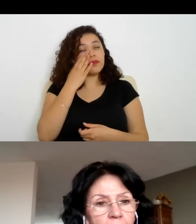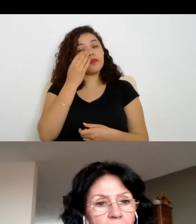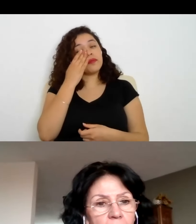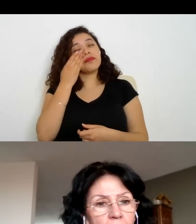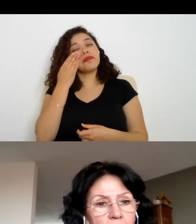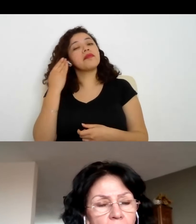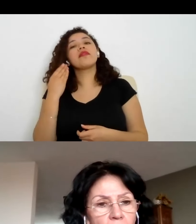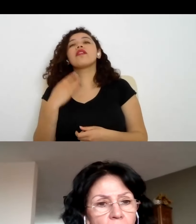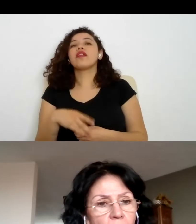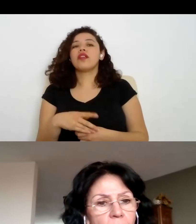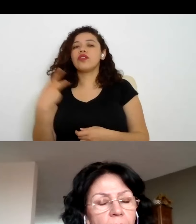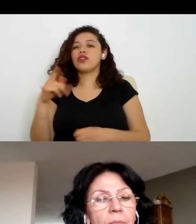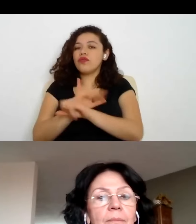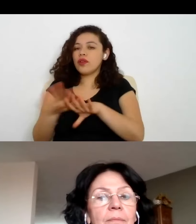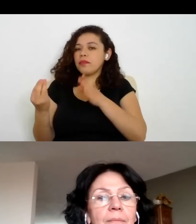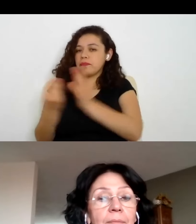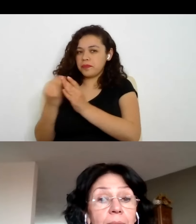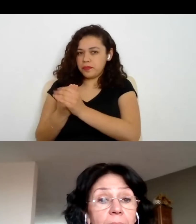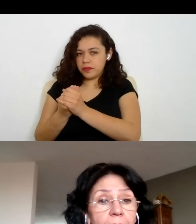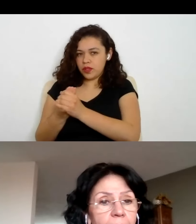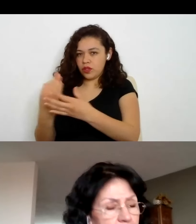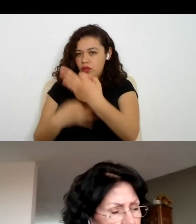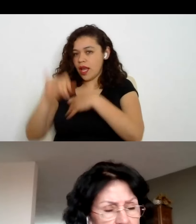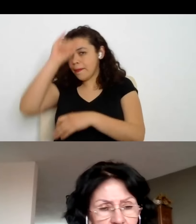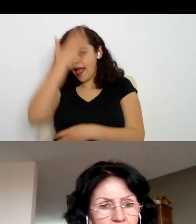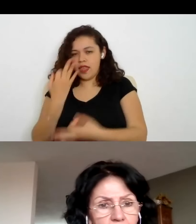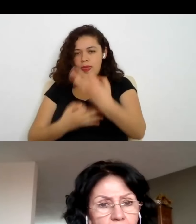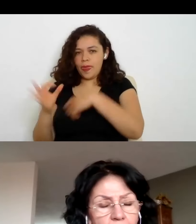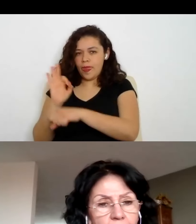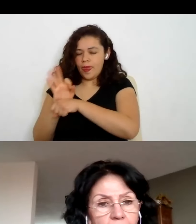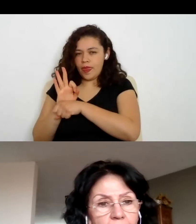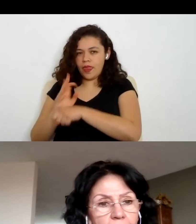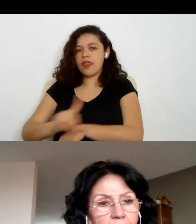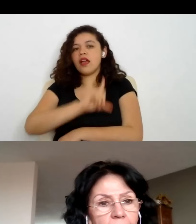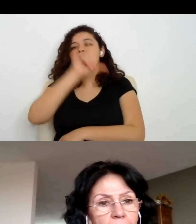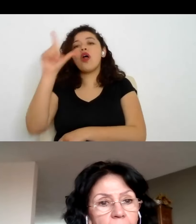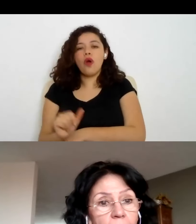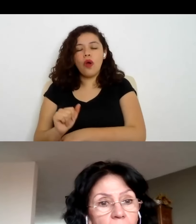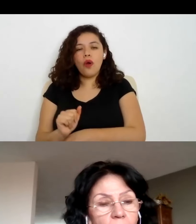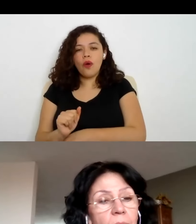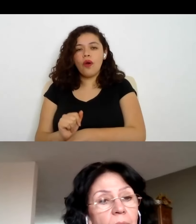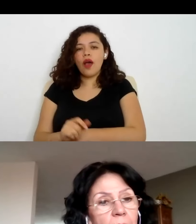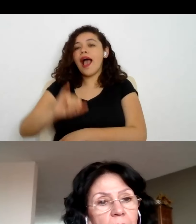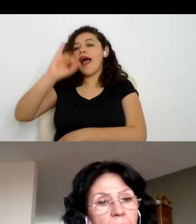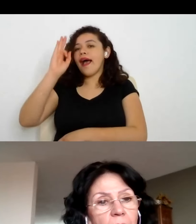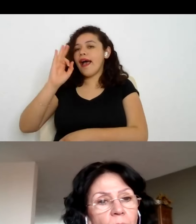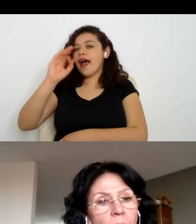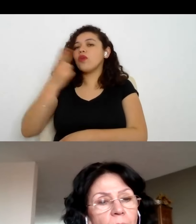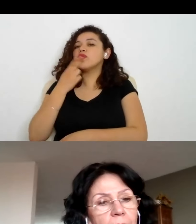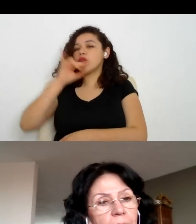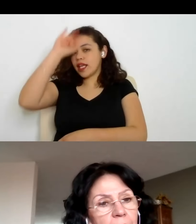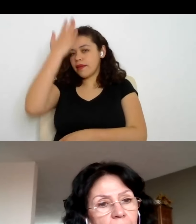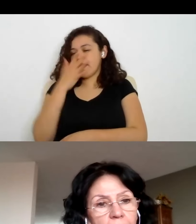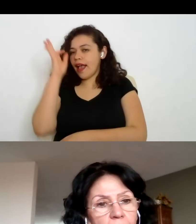a proteger todos sus datos personales, incluyendo su imagen y todo. Pero después firmas una autorización de uso de imagen